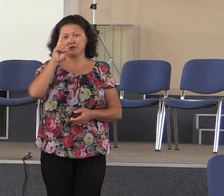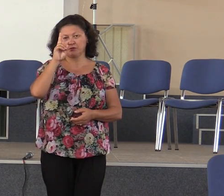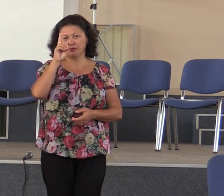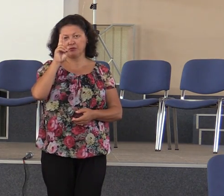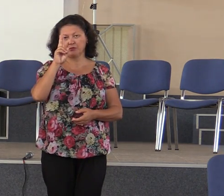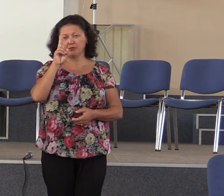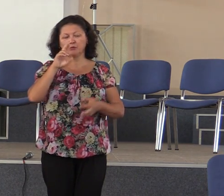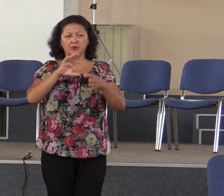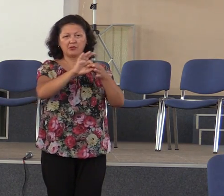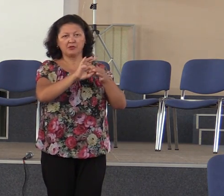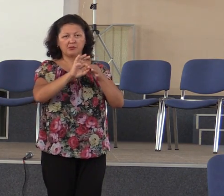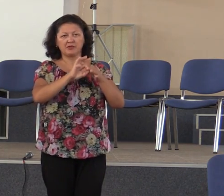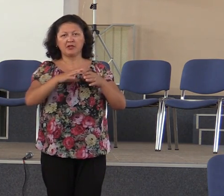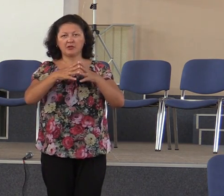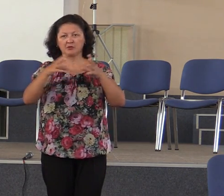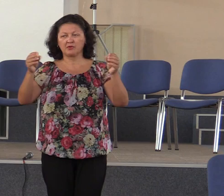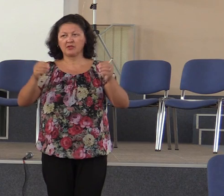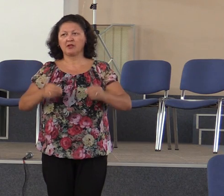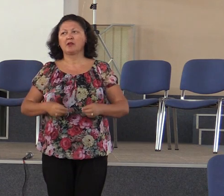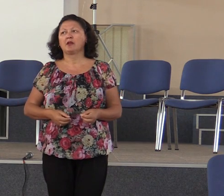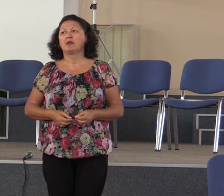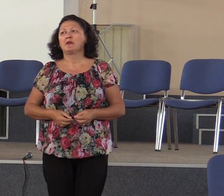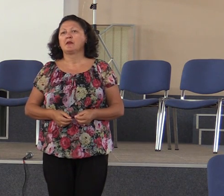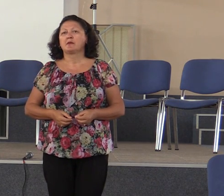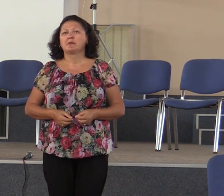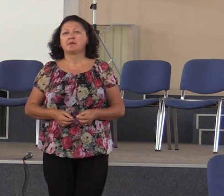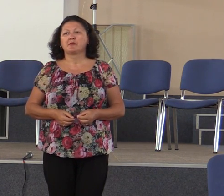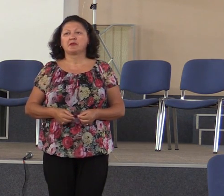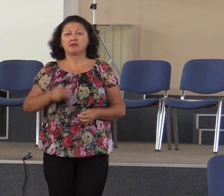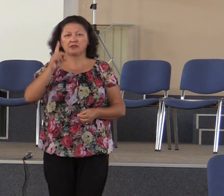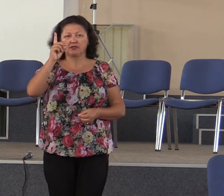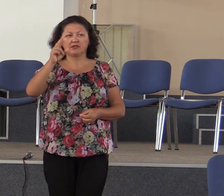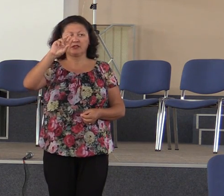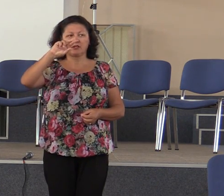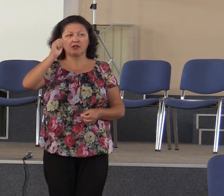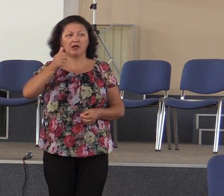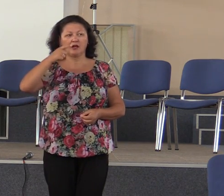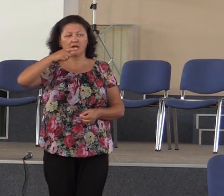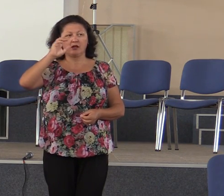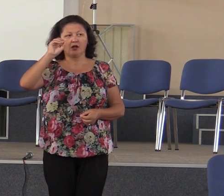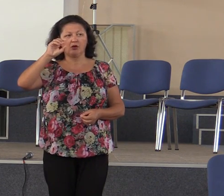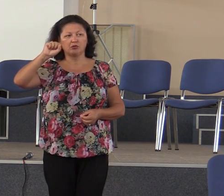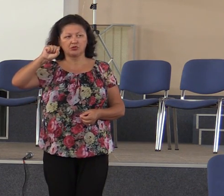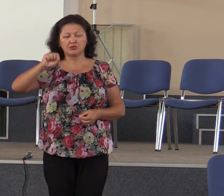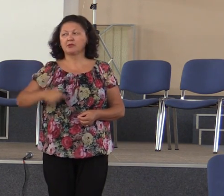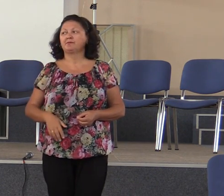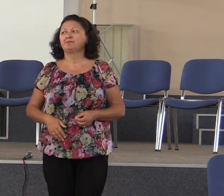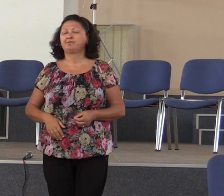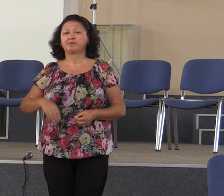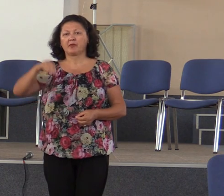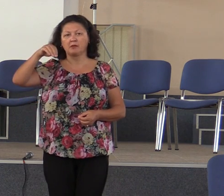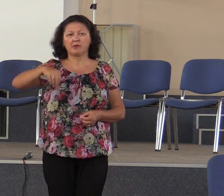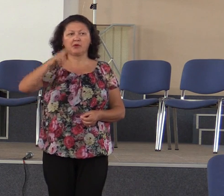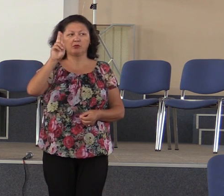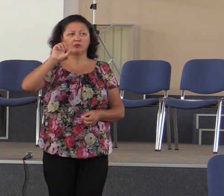prin ceea ce au făcut, prin Dragoș Mușat, care este invitatul nostru special, Departamentul Libertate Religioasă și Comunicare, îl